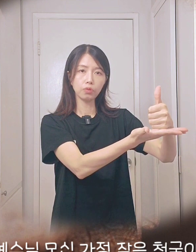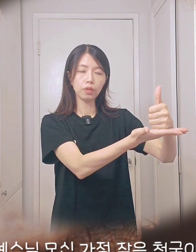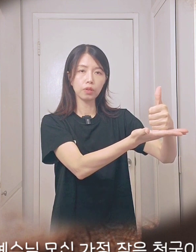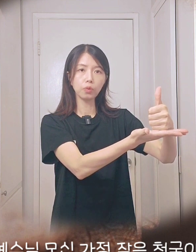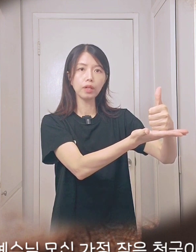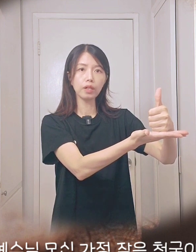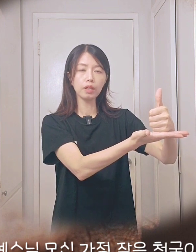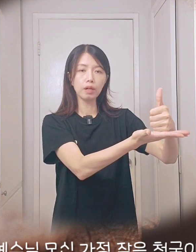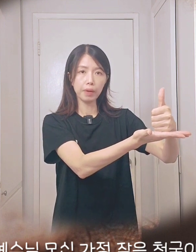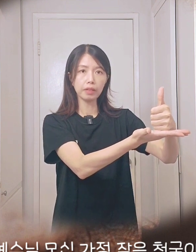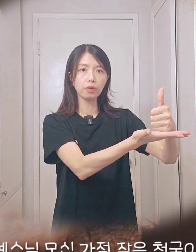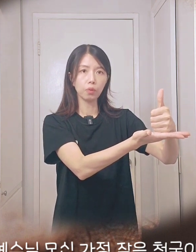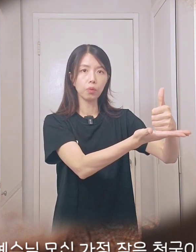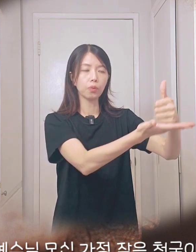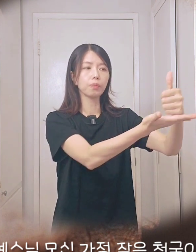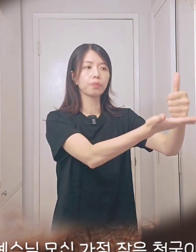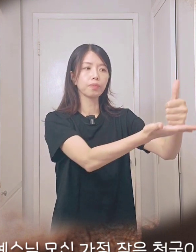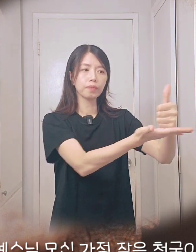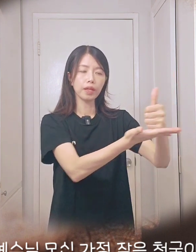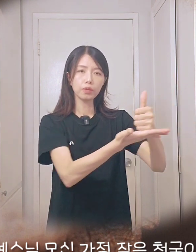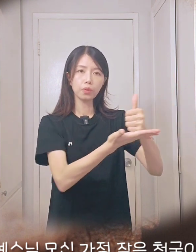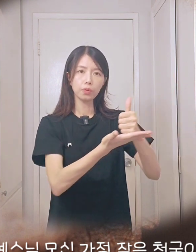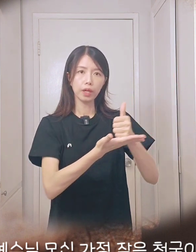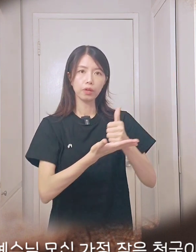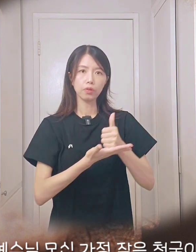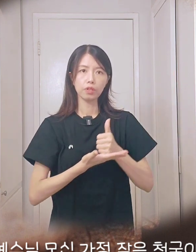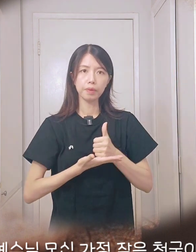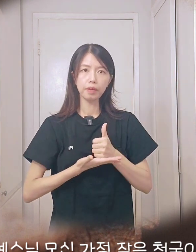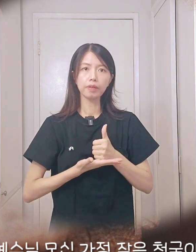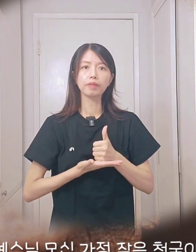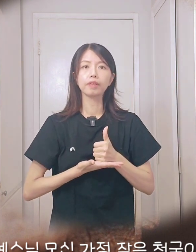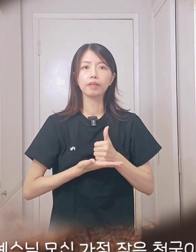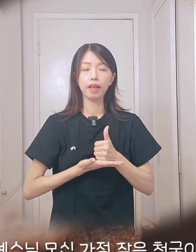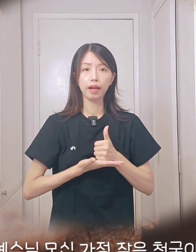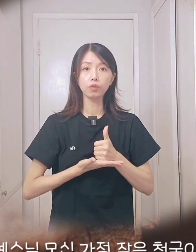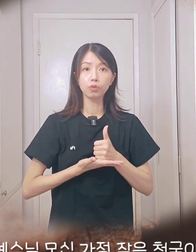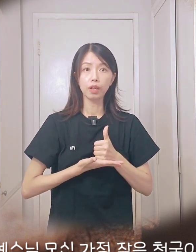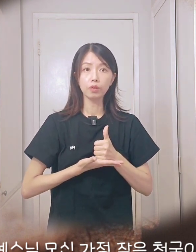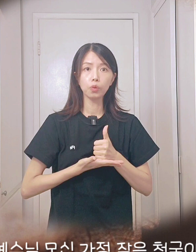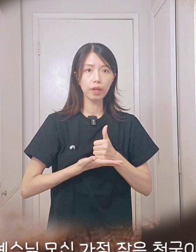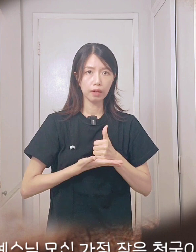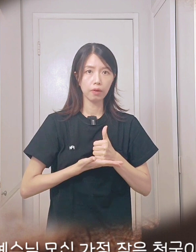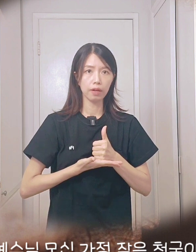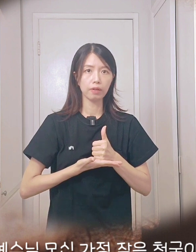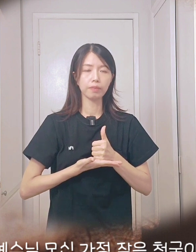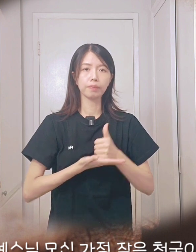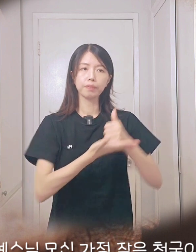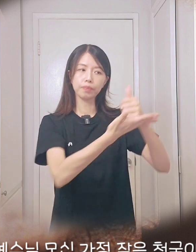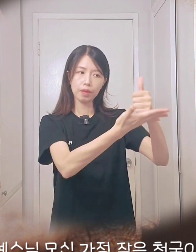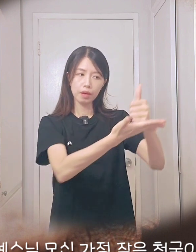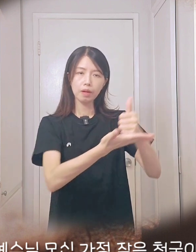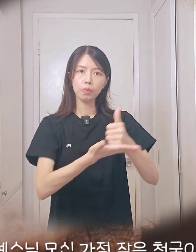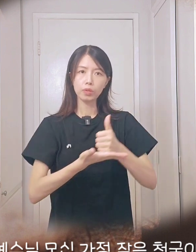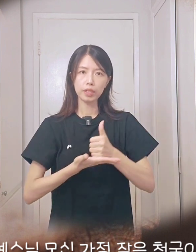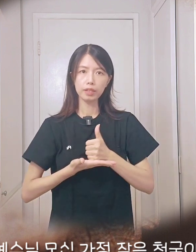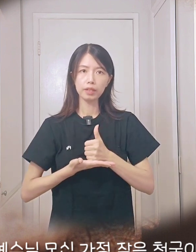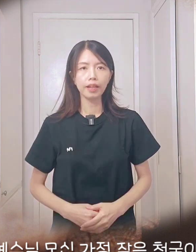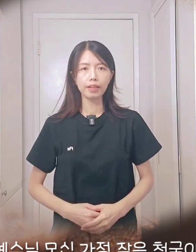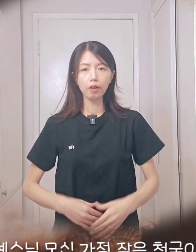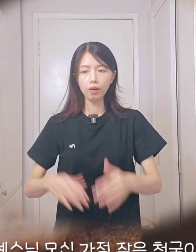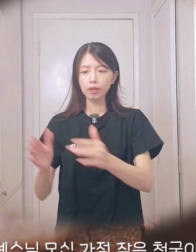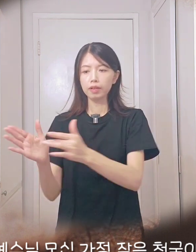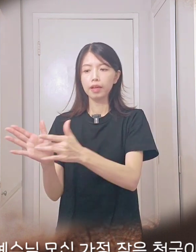내가 누군가에게 초대를 받은 거고 내 쪽으로 당겨주시면 내가 누군가를 초대한 거예요.